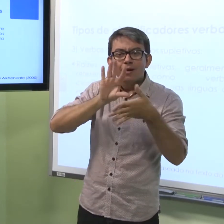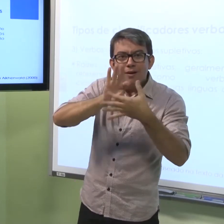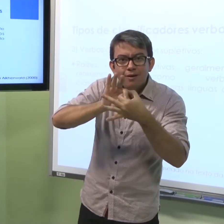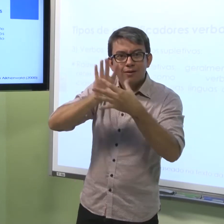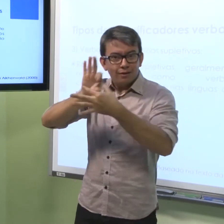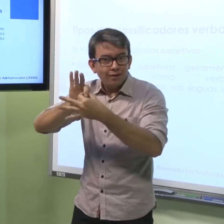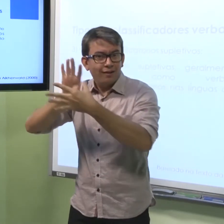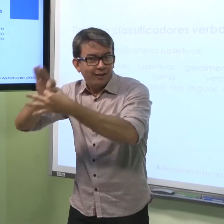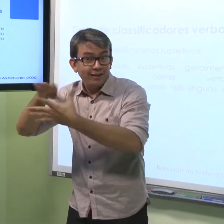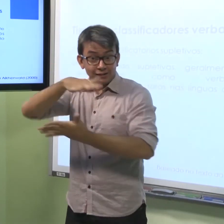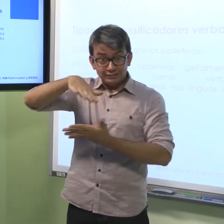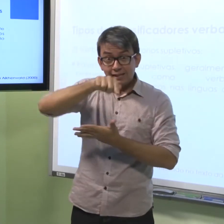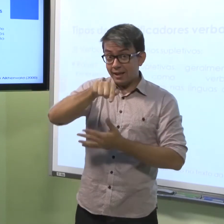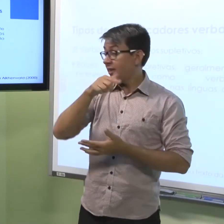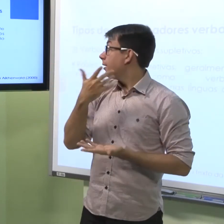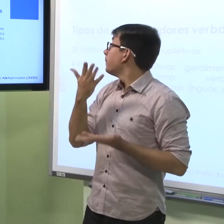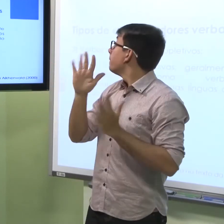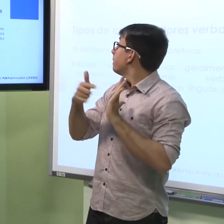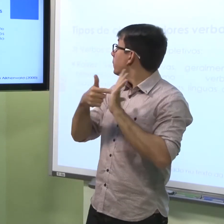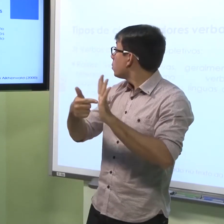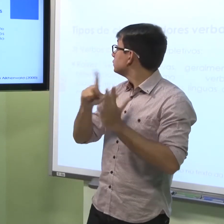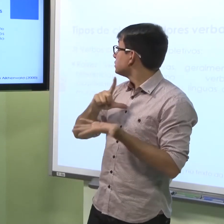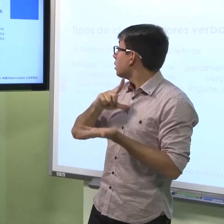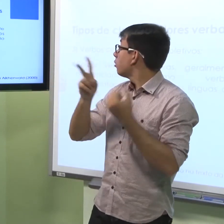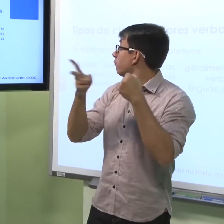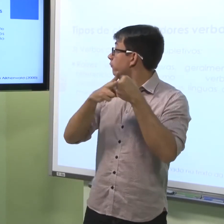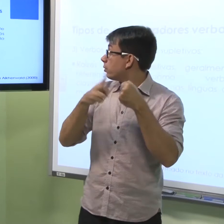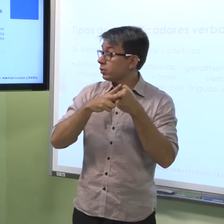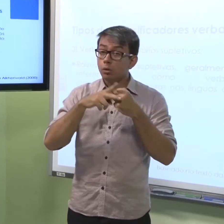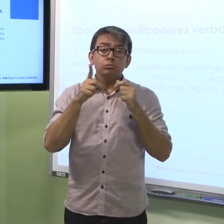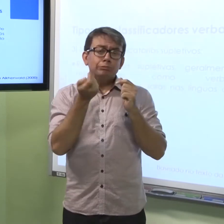Ele age como uma referência de supletivo na língua.